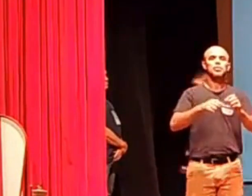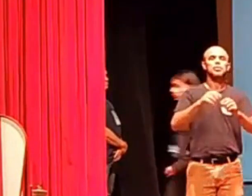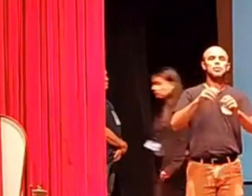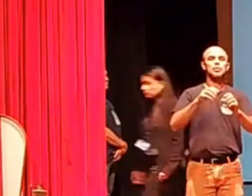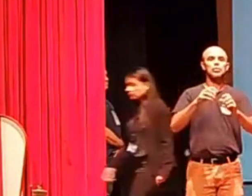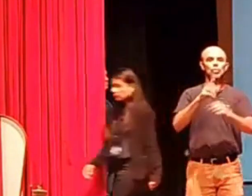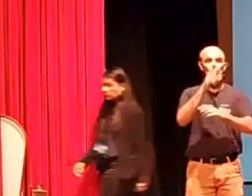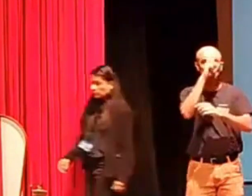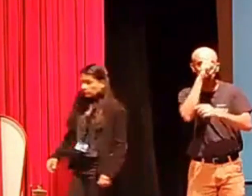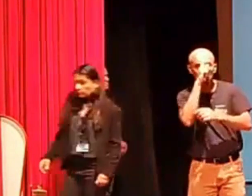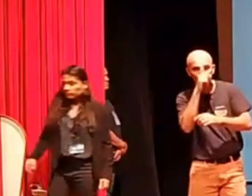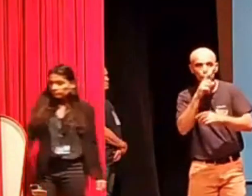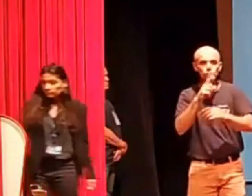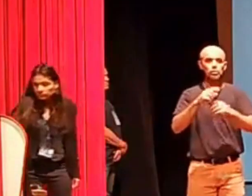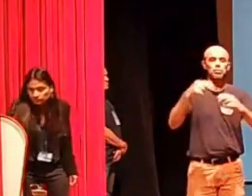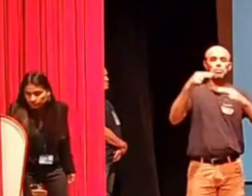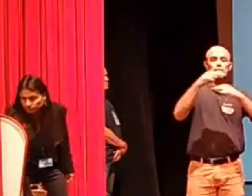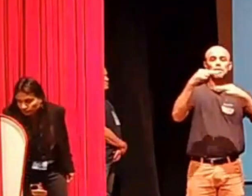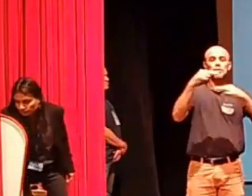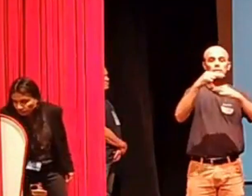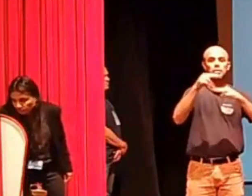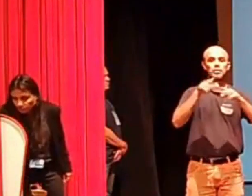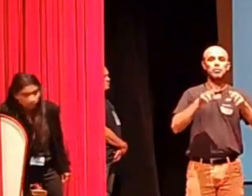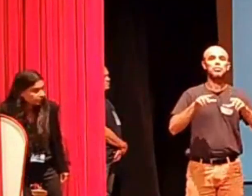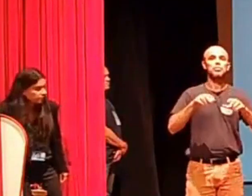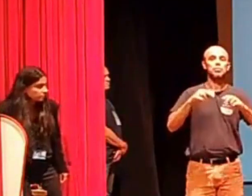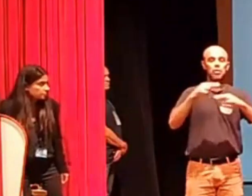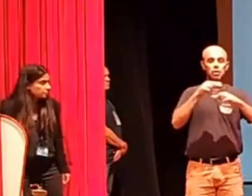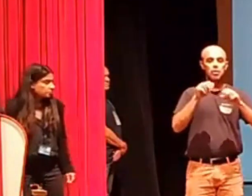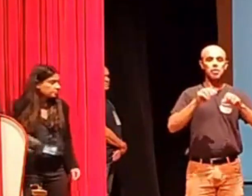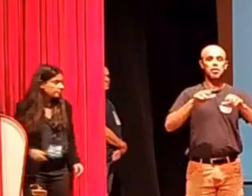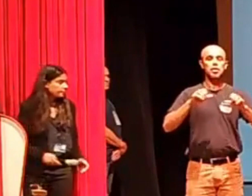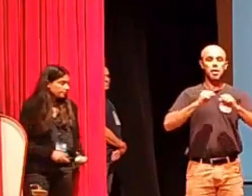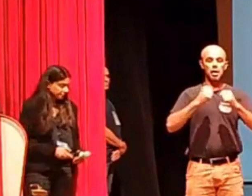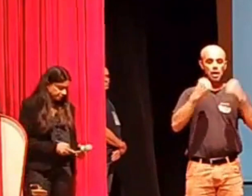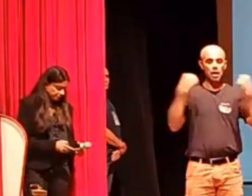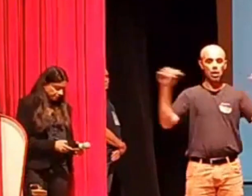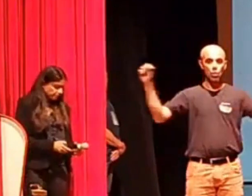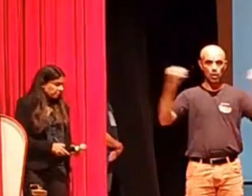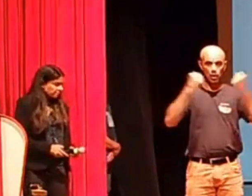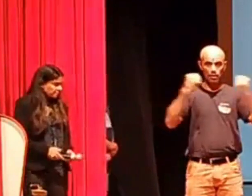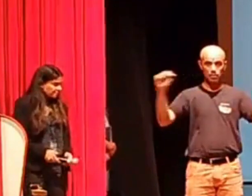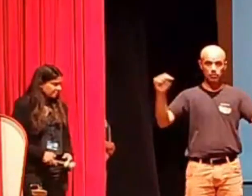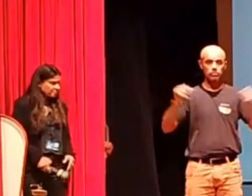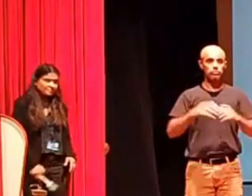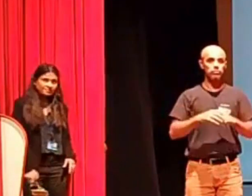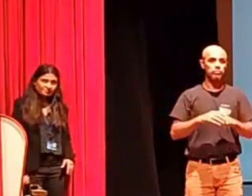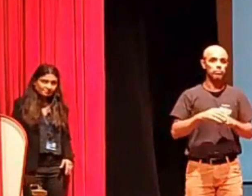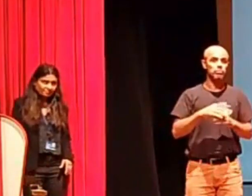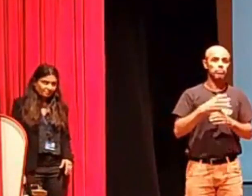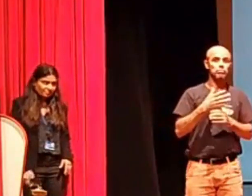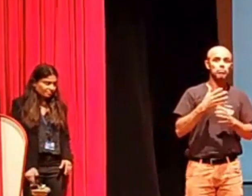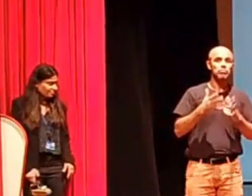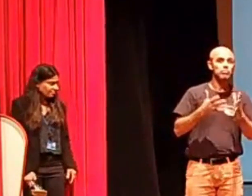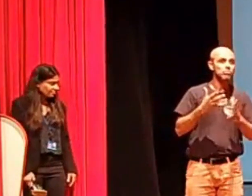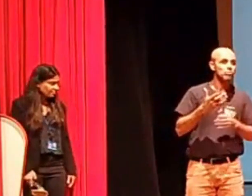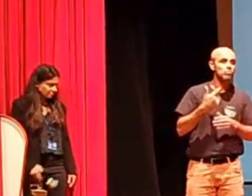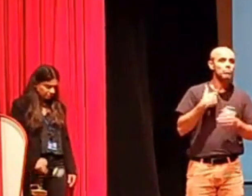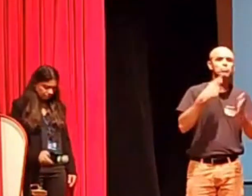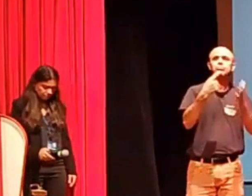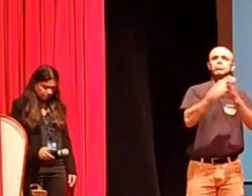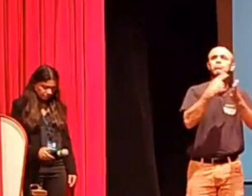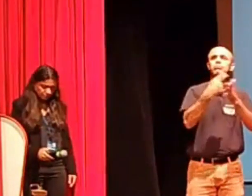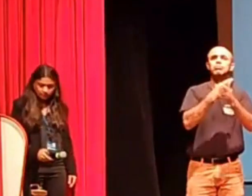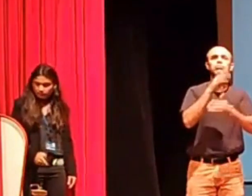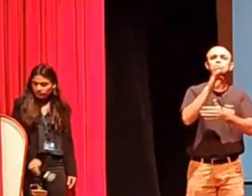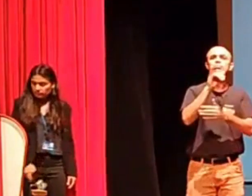alongamento. Boa tarde. Salvo engano, quem fez a pergunta foi